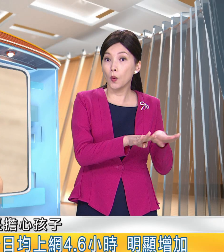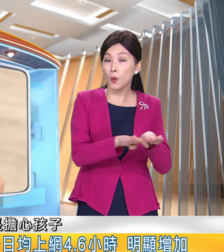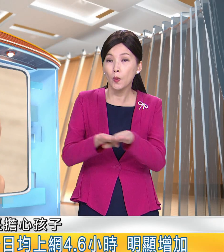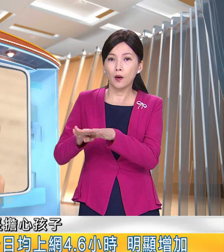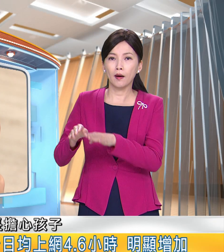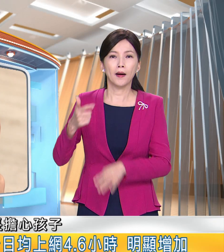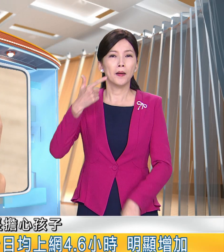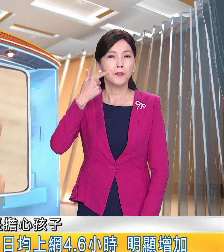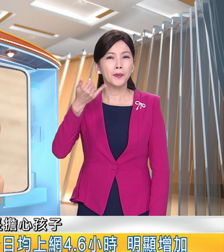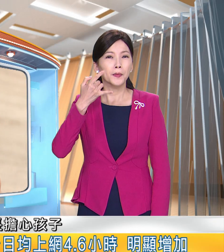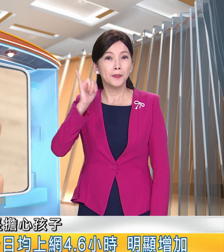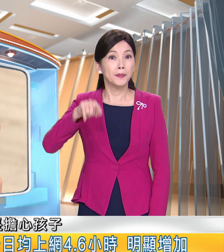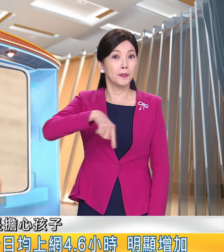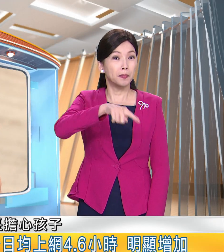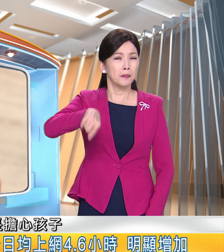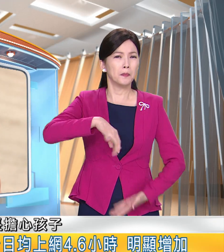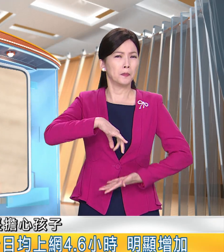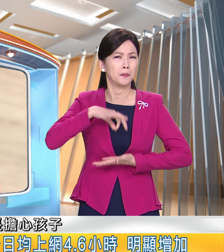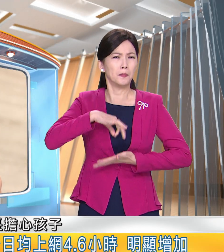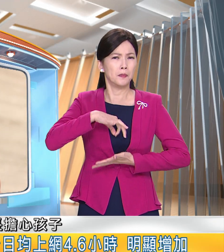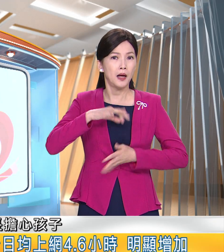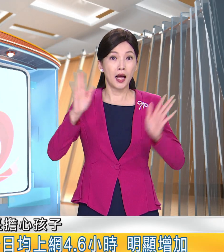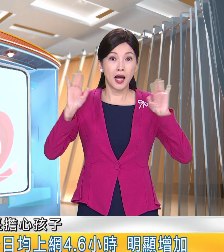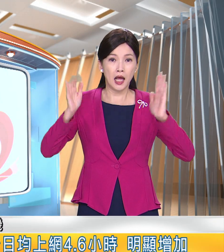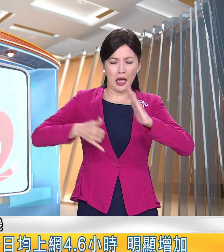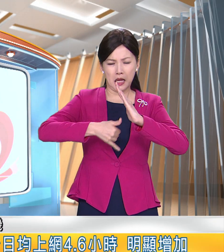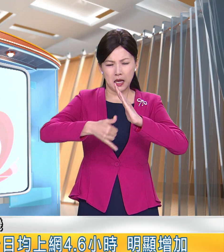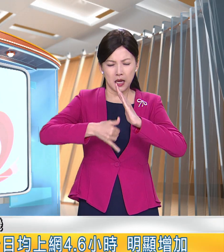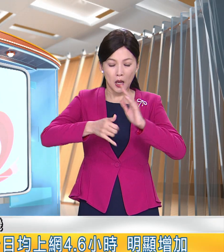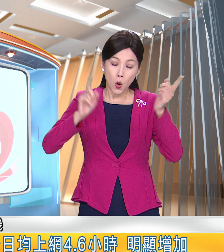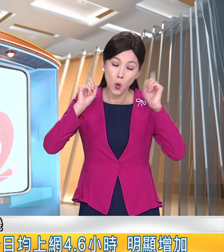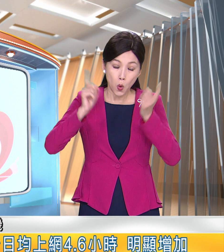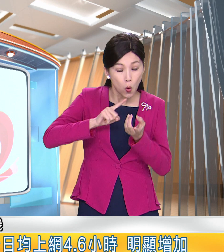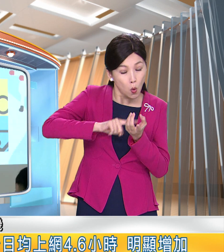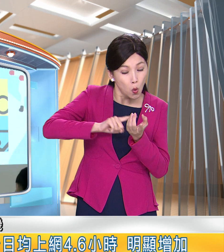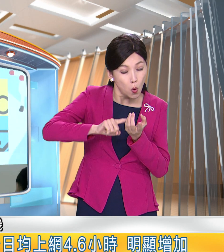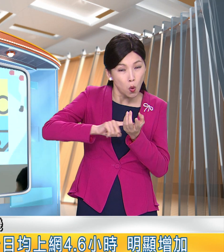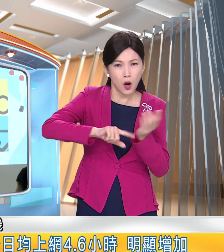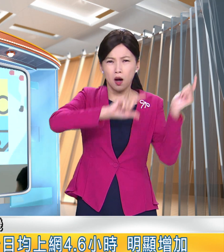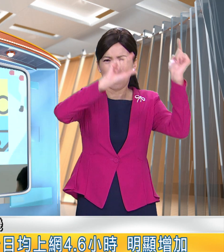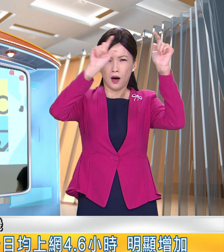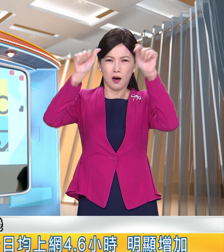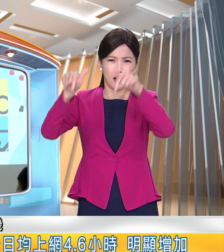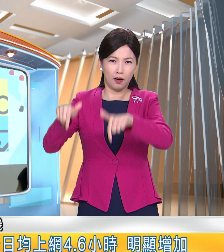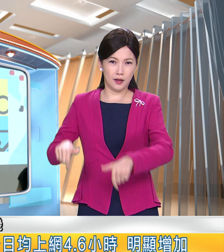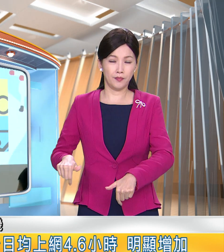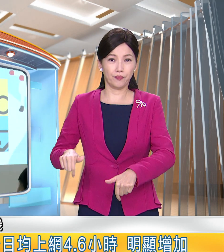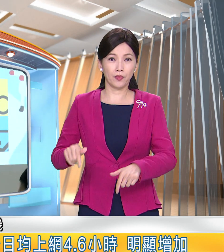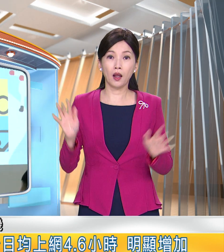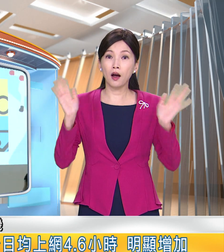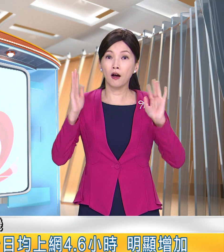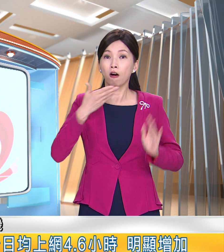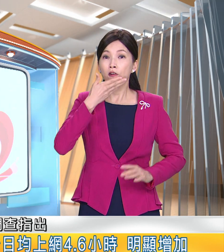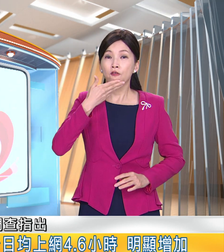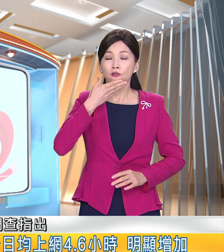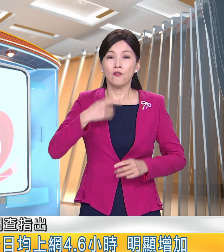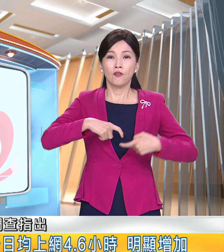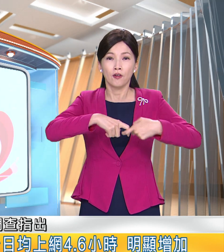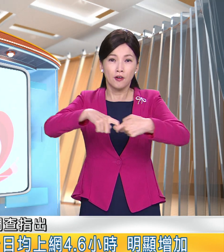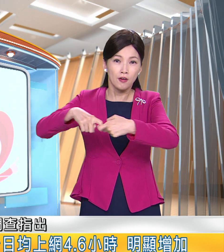放暑假，有些家长会担心孩子整天在家滑手机。而儿福联盟发